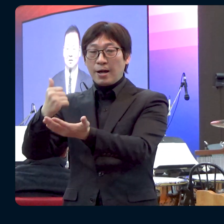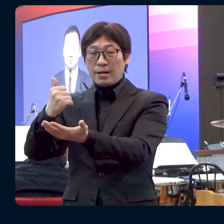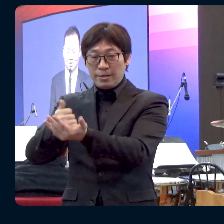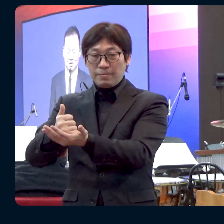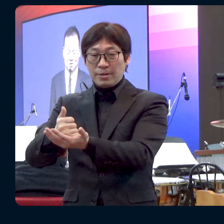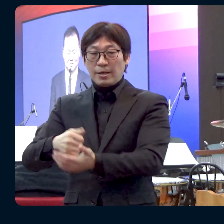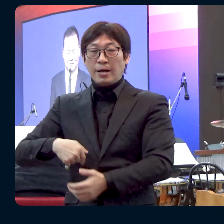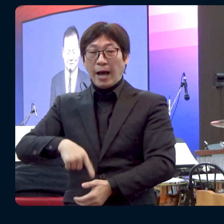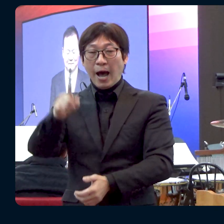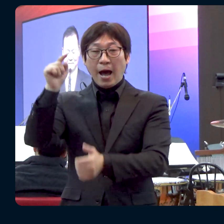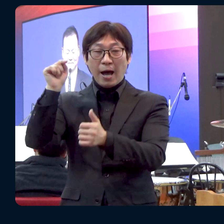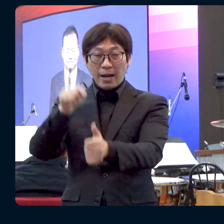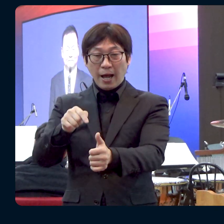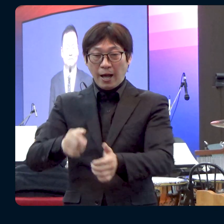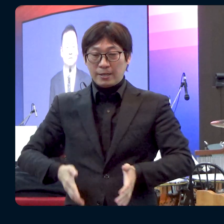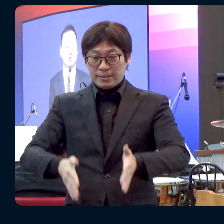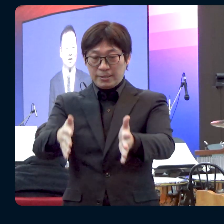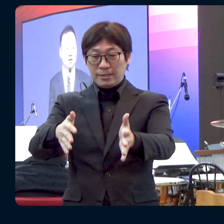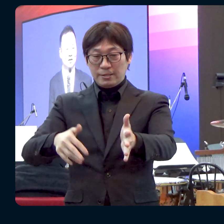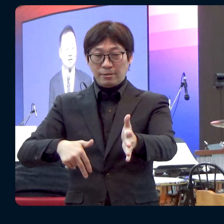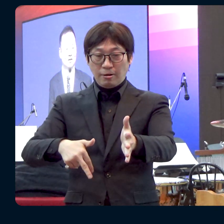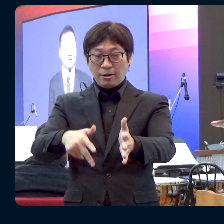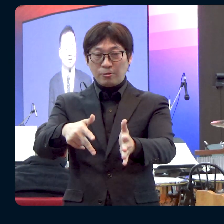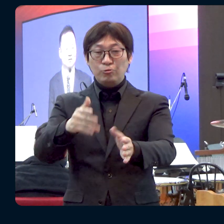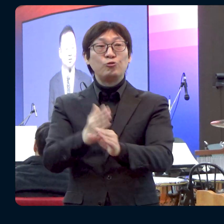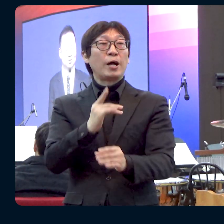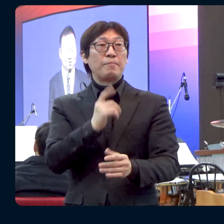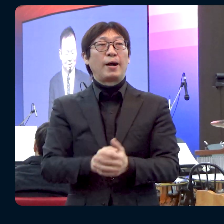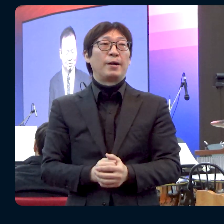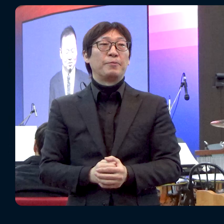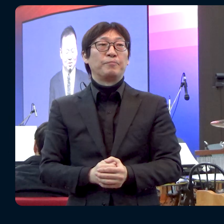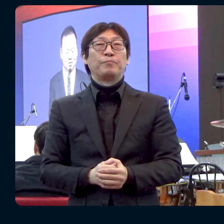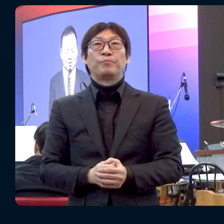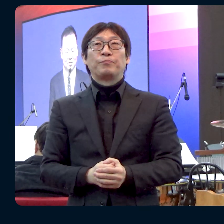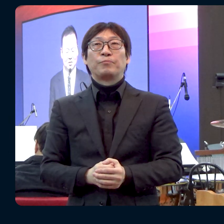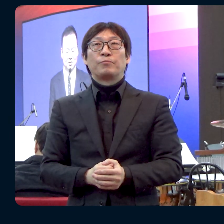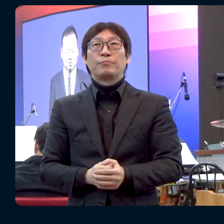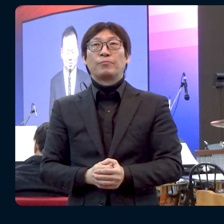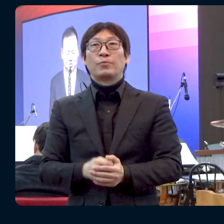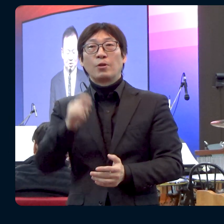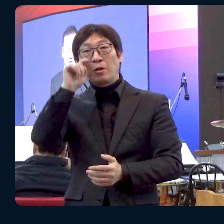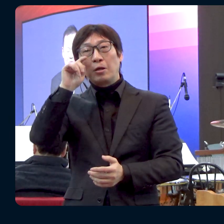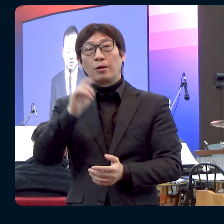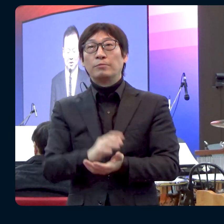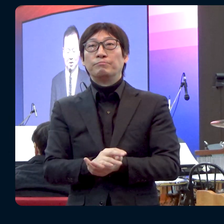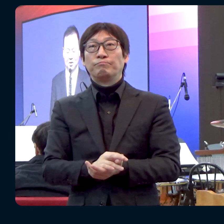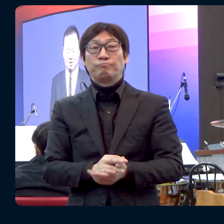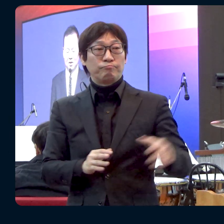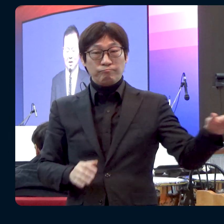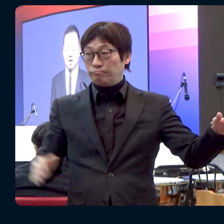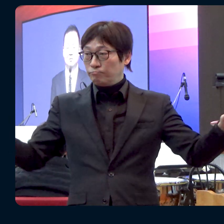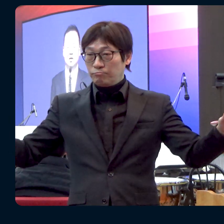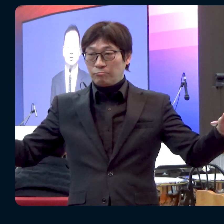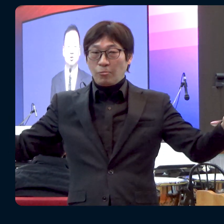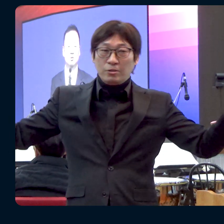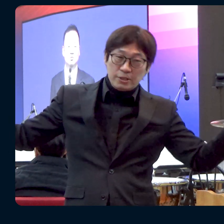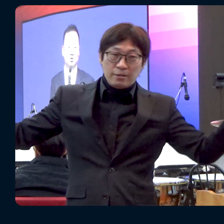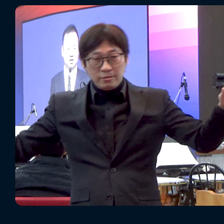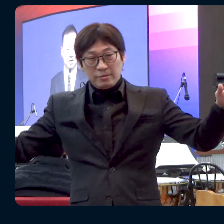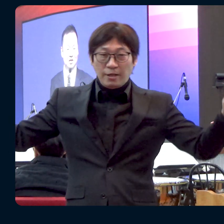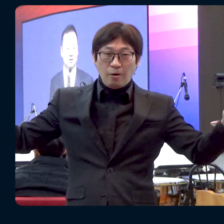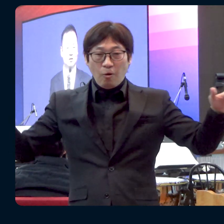가라고 하시는 그 길을 가고 있기 때문이죠. 우리가 서로 붙들어주고 서로